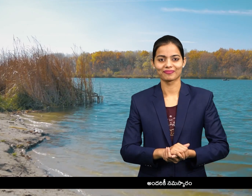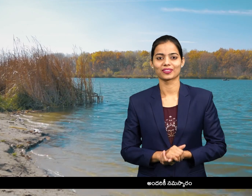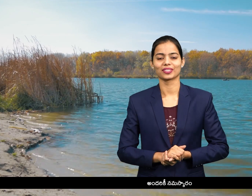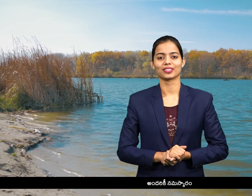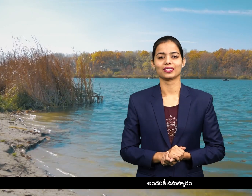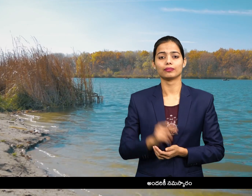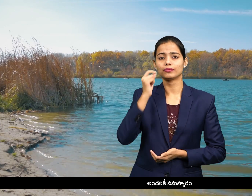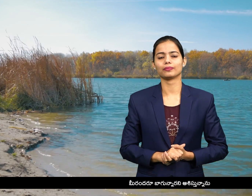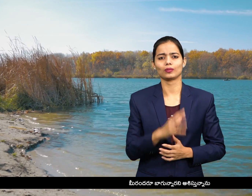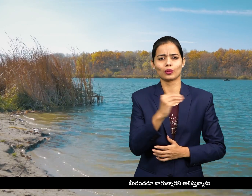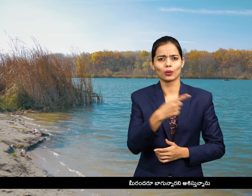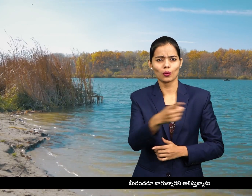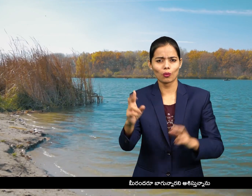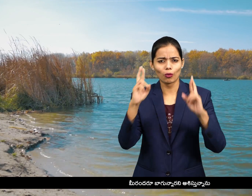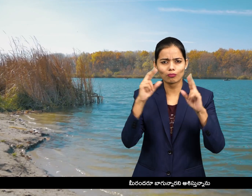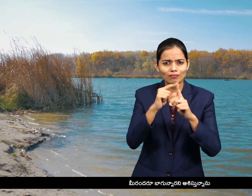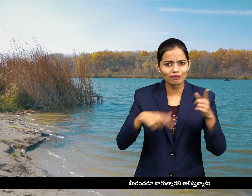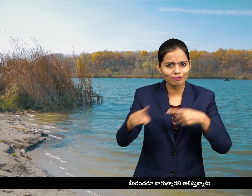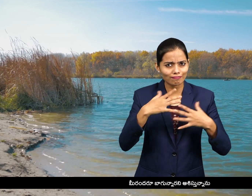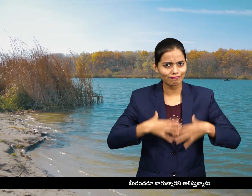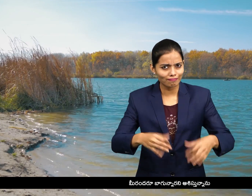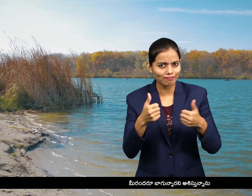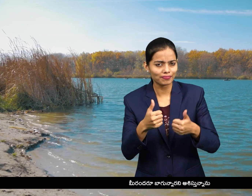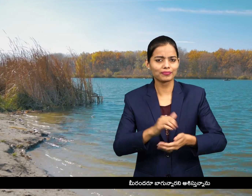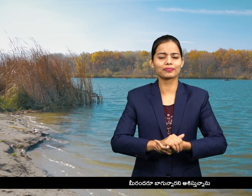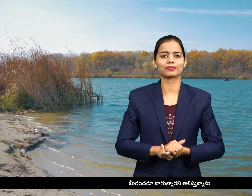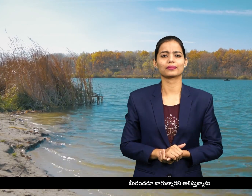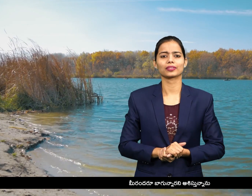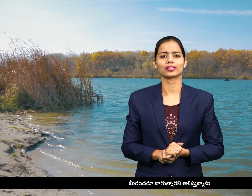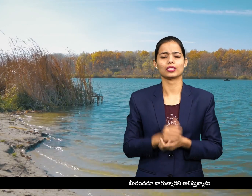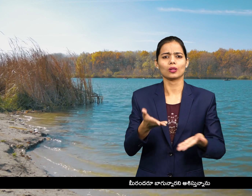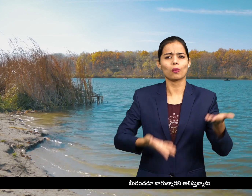అందరికీ నమస్కారం. మీరందరూ బాగున్నారని ఆశిస్తున్నాను.